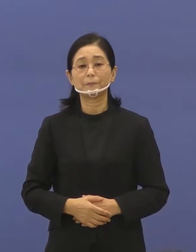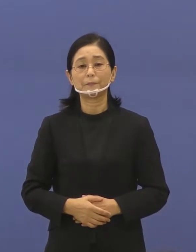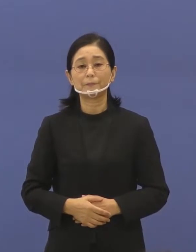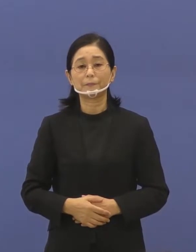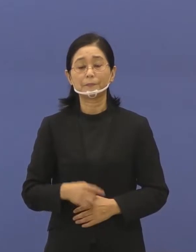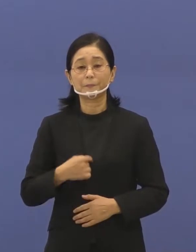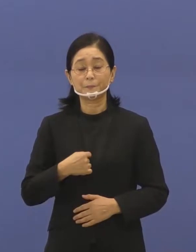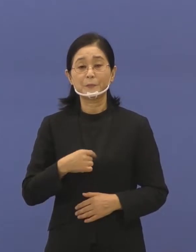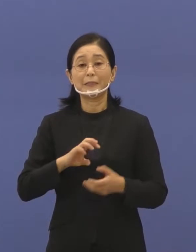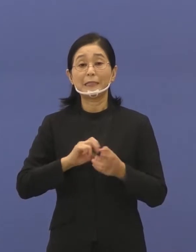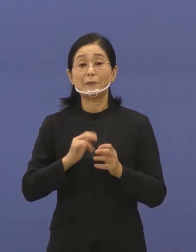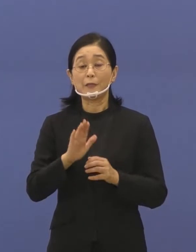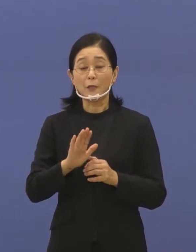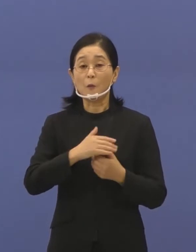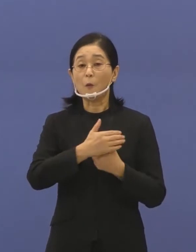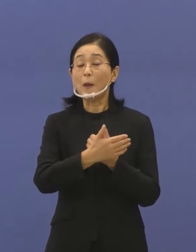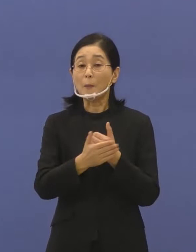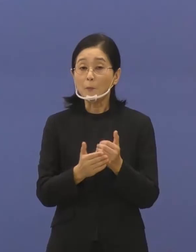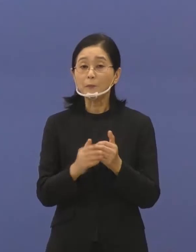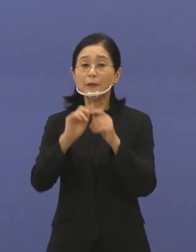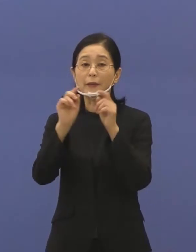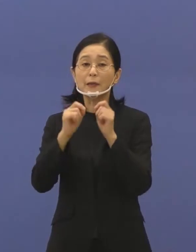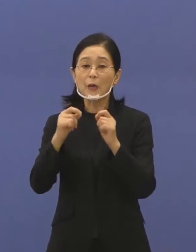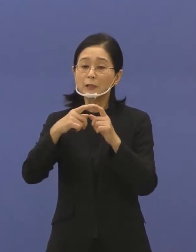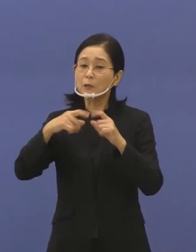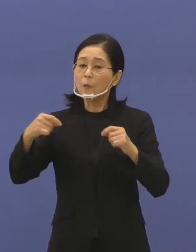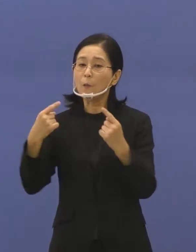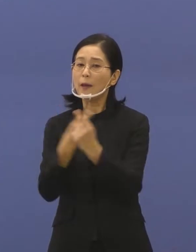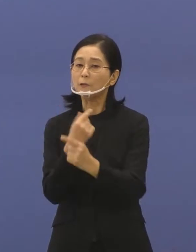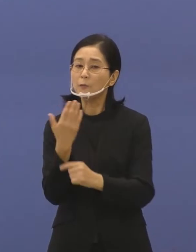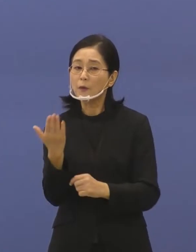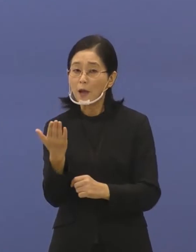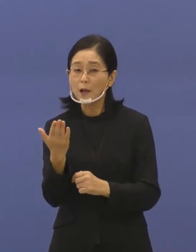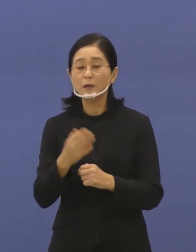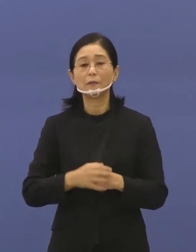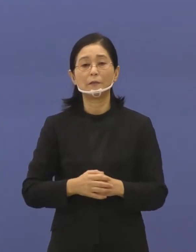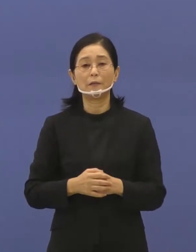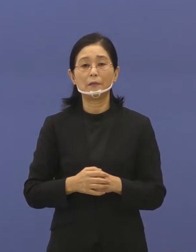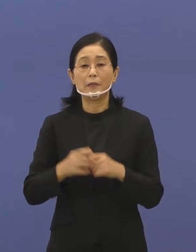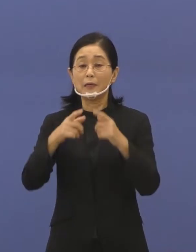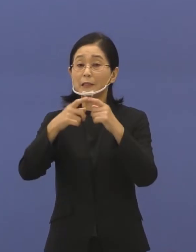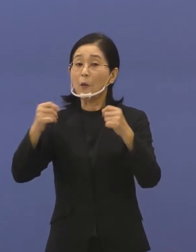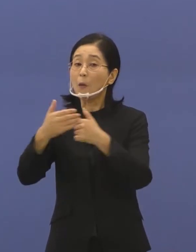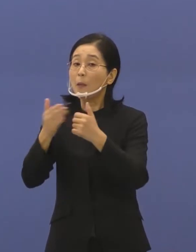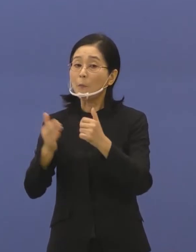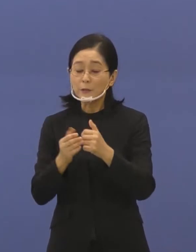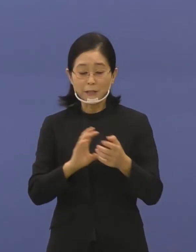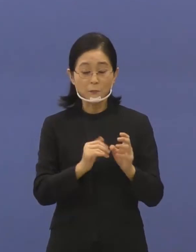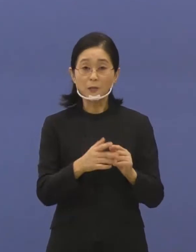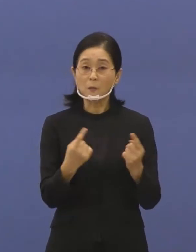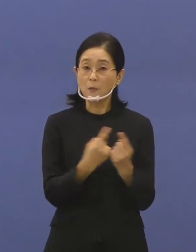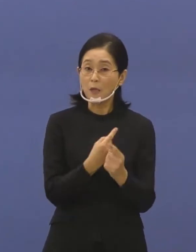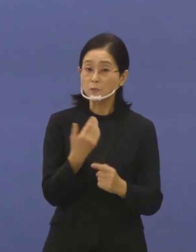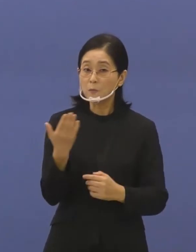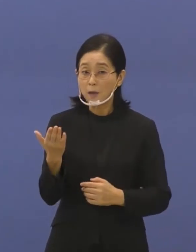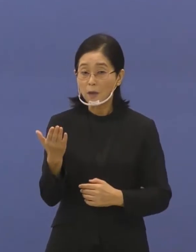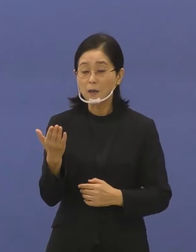岩手を守り日本を変えるなのか、日本を守り岩手を変えるなの